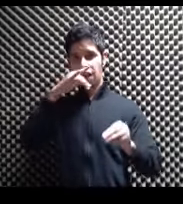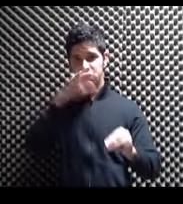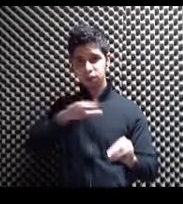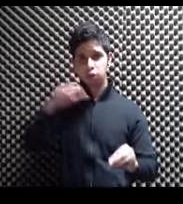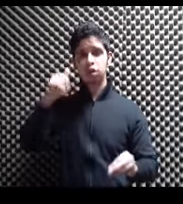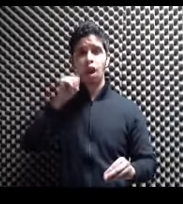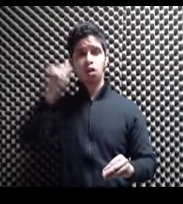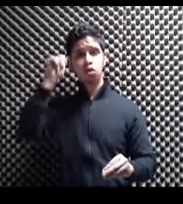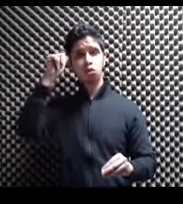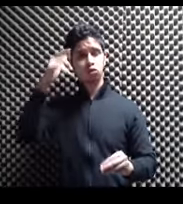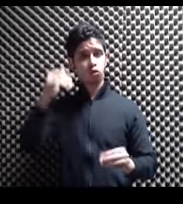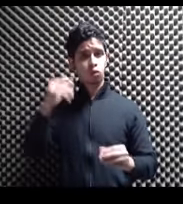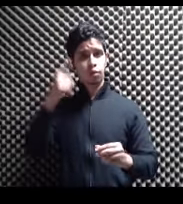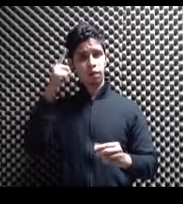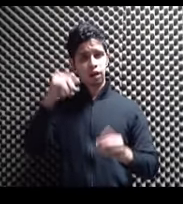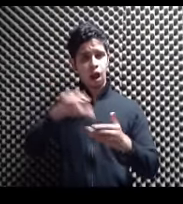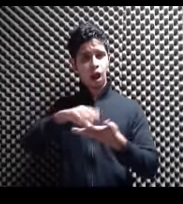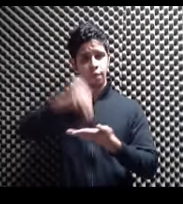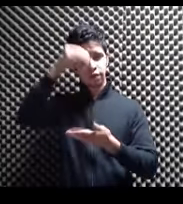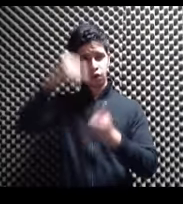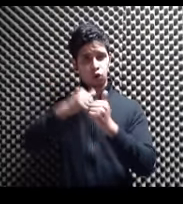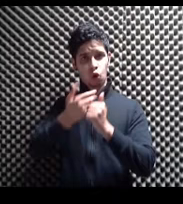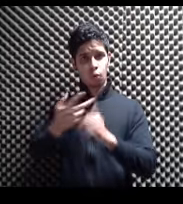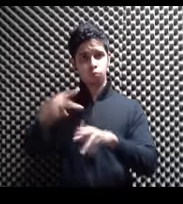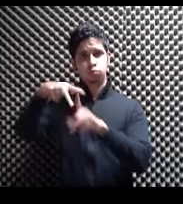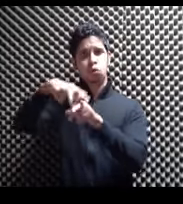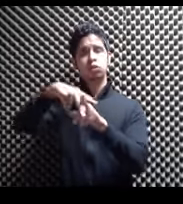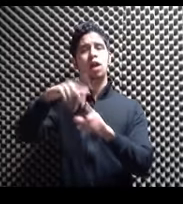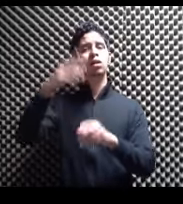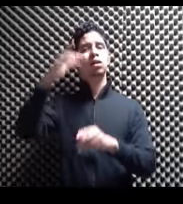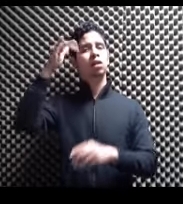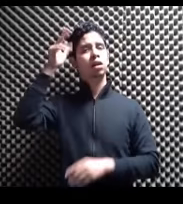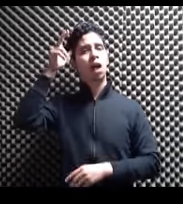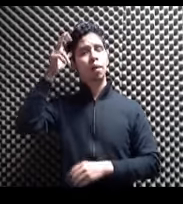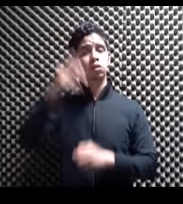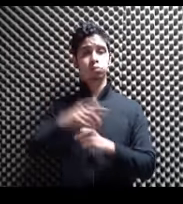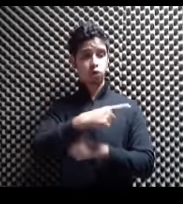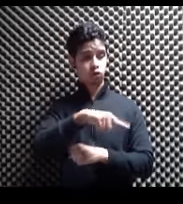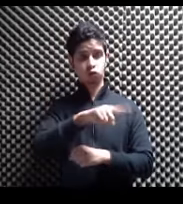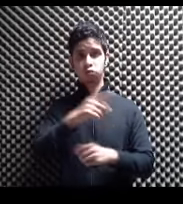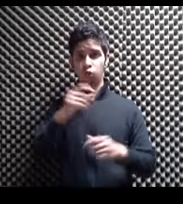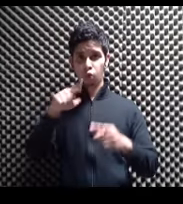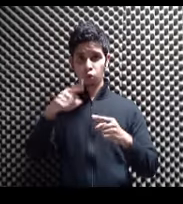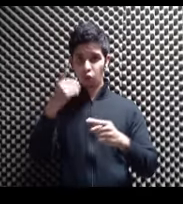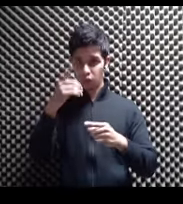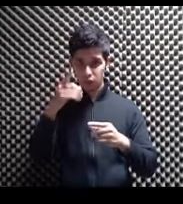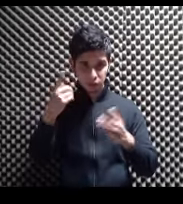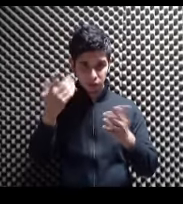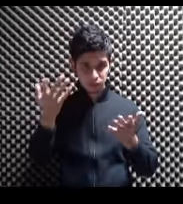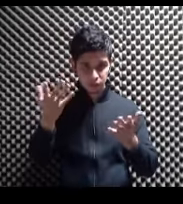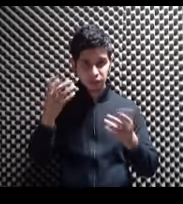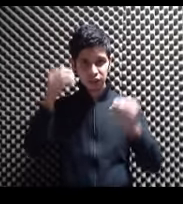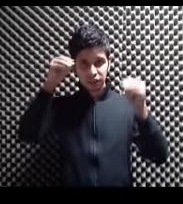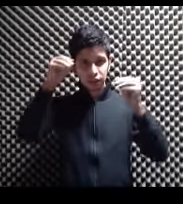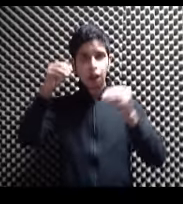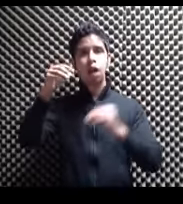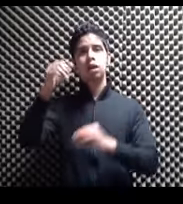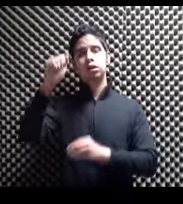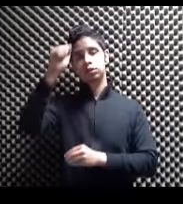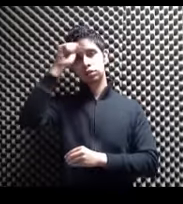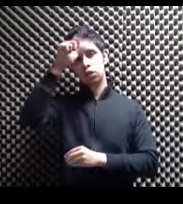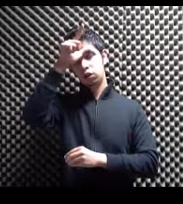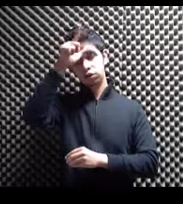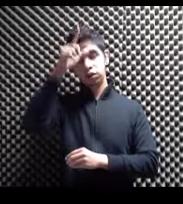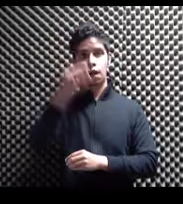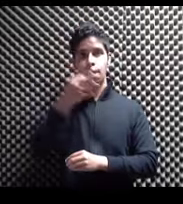Estas nuevas facilidades van a estar en el pueblo de San Lorenzo a partir del 8 de febrero. ¿Ya? Sí, eso este ya, negro. Es este